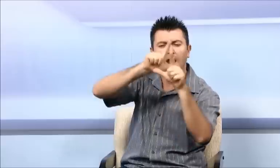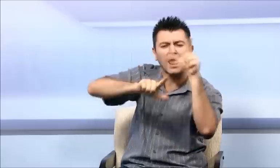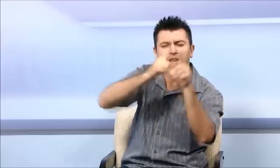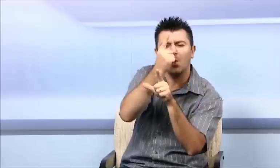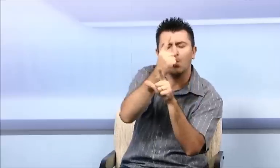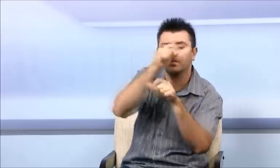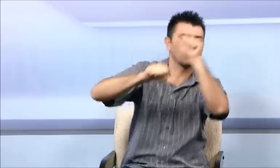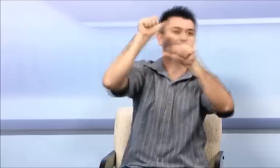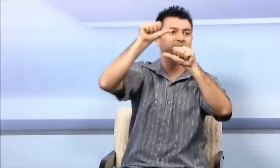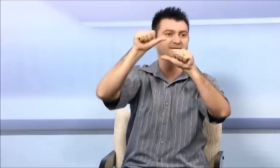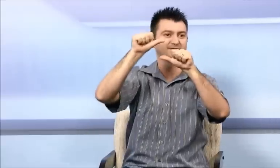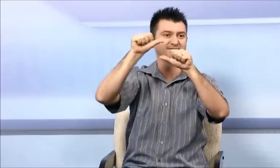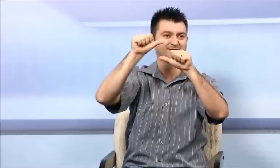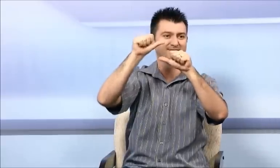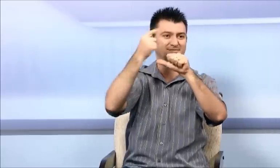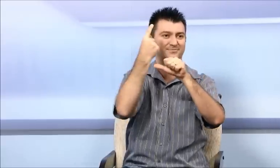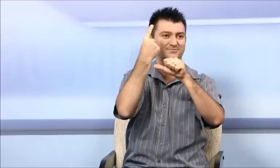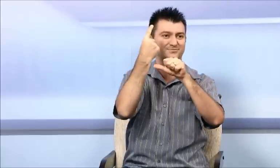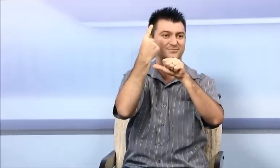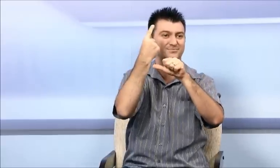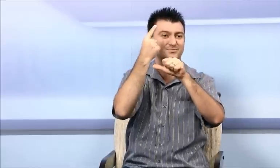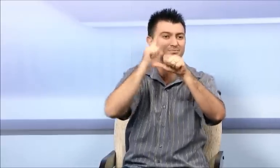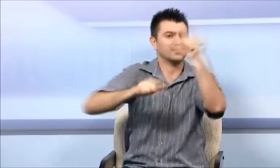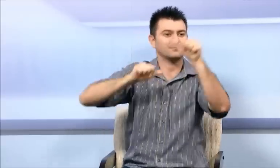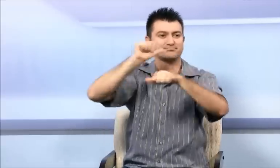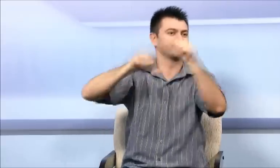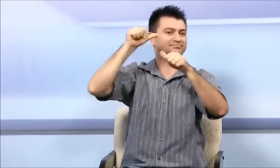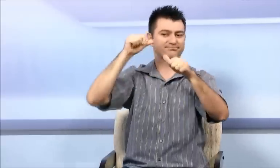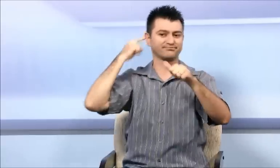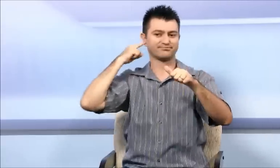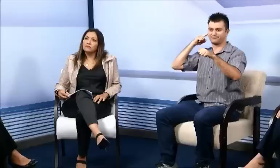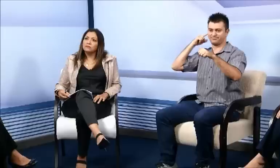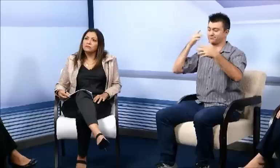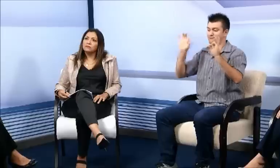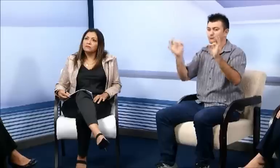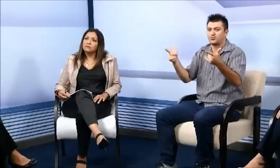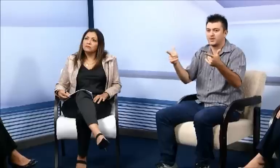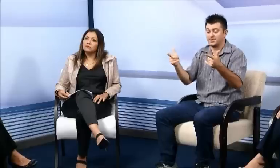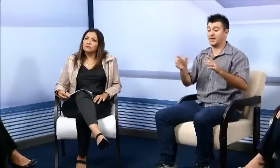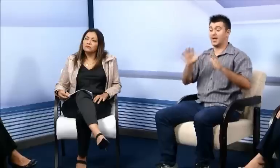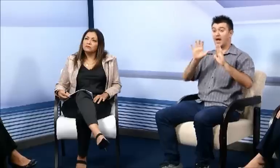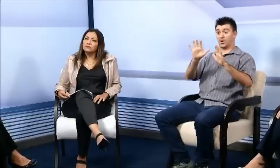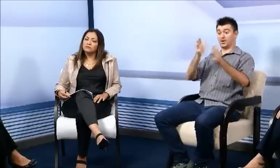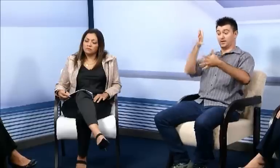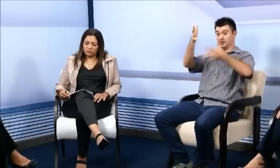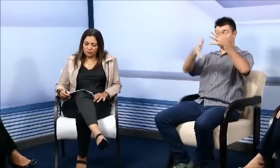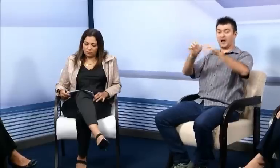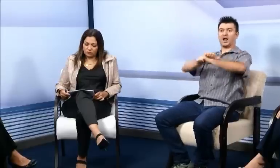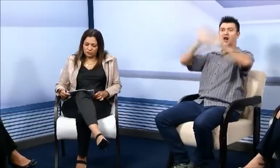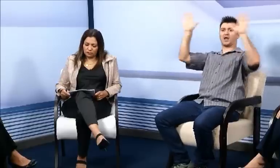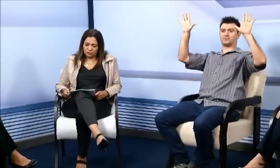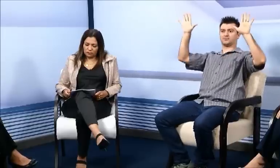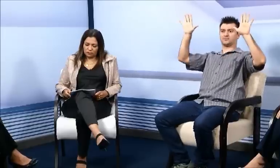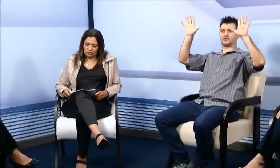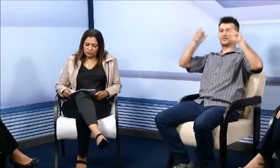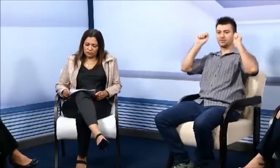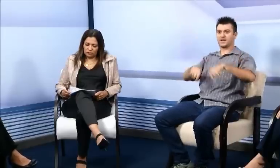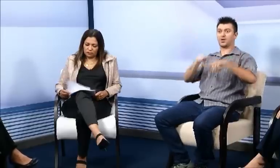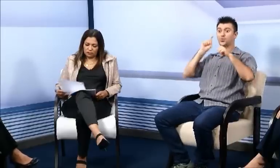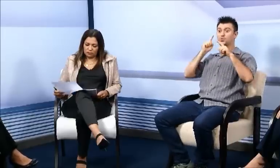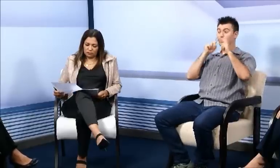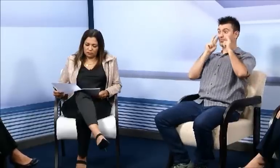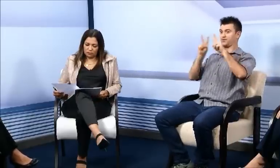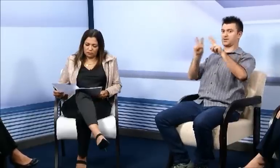realmente? Qual que é a letra? Pode ser uma letrinha que muda a palavra, né? Então o surdo, como ele não tem